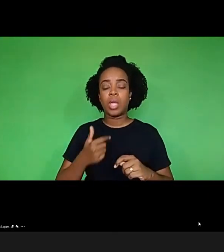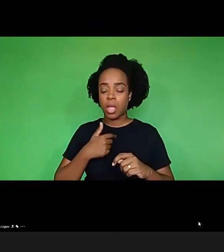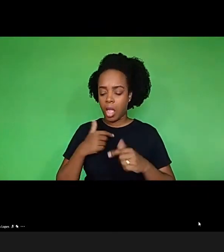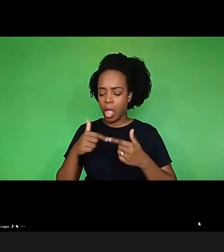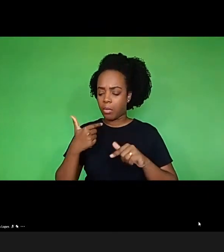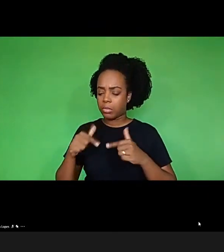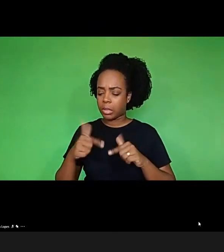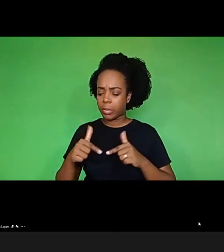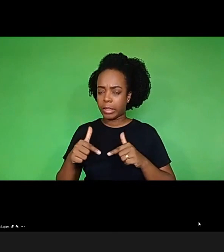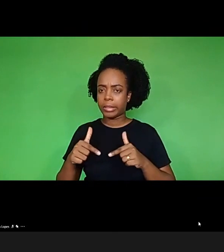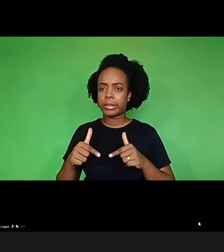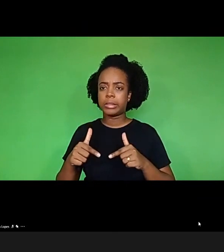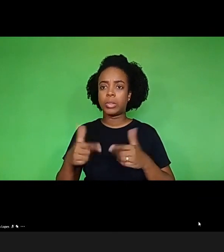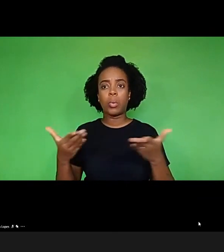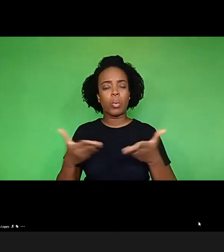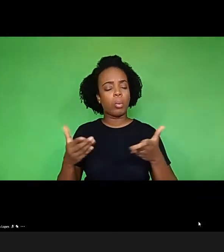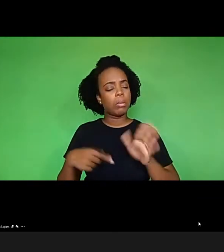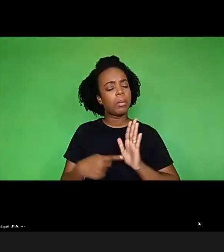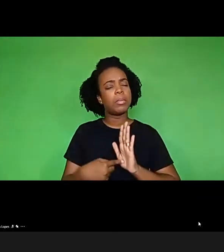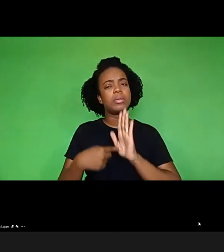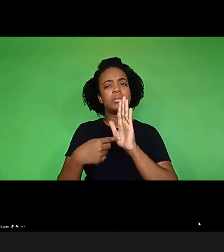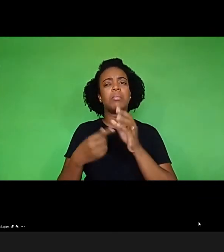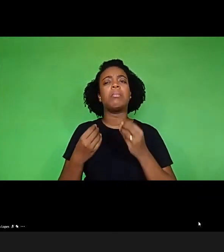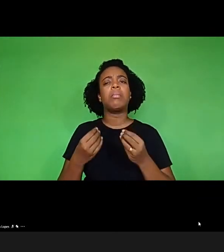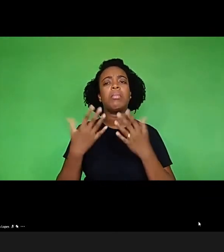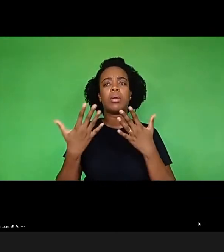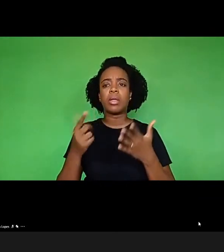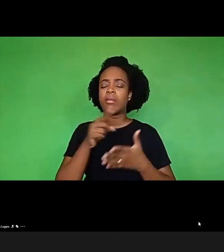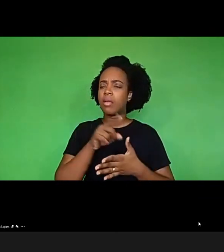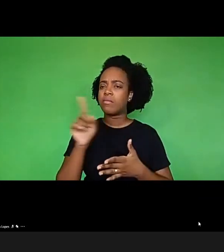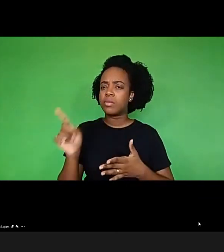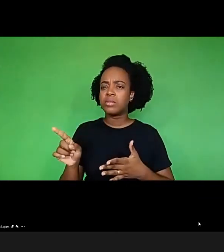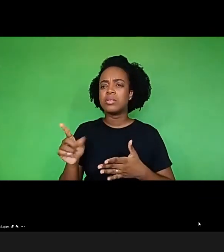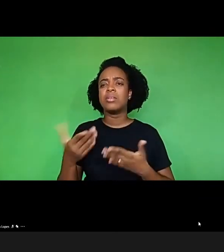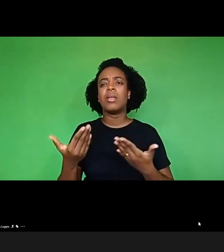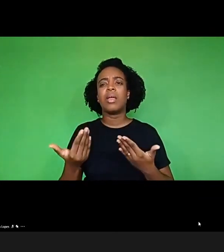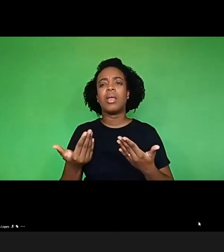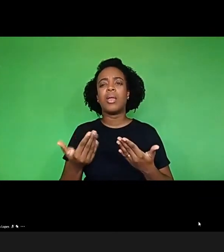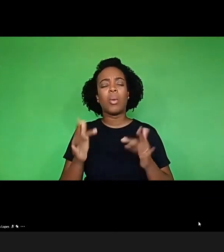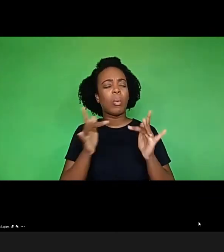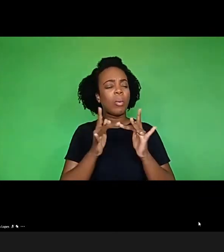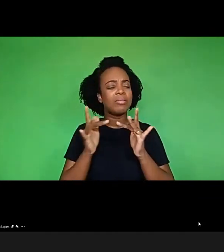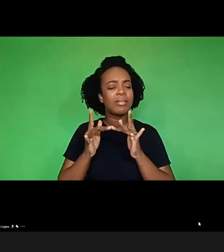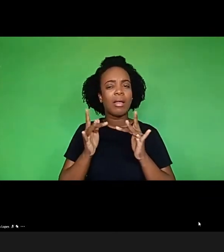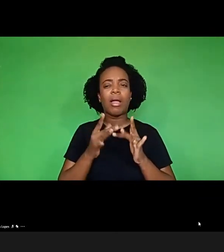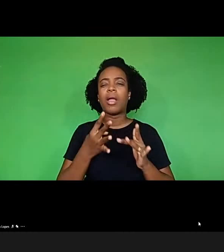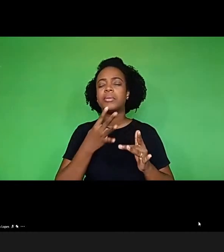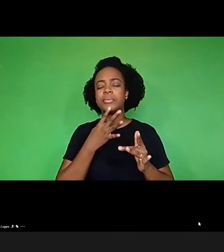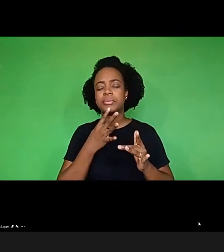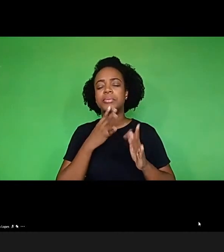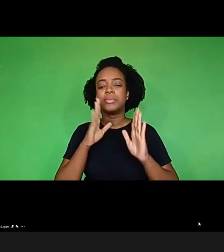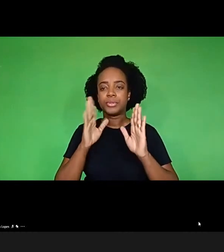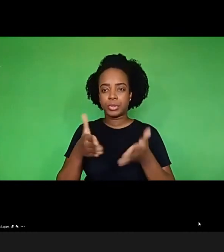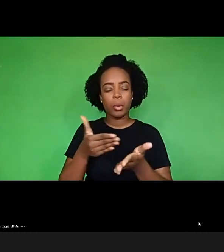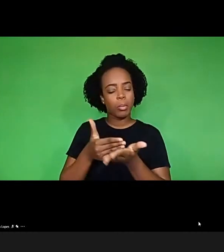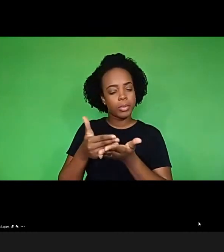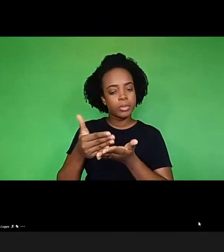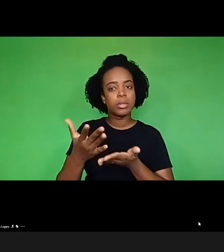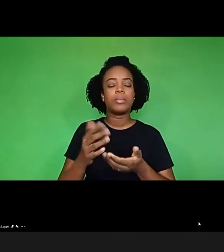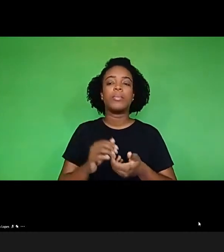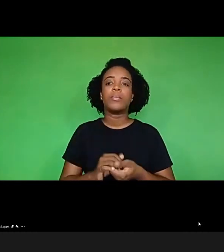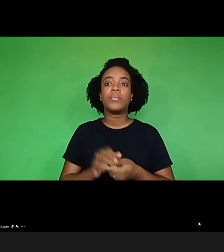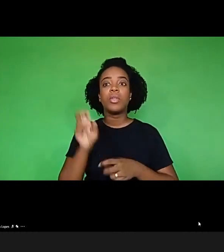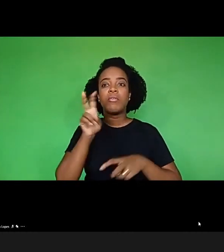apresentação, utilizando ele para vocês já verem como é que funciona. Ele é muito parecido visualmente com